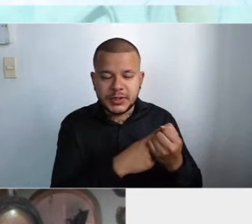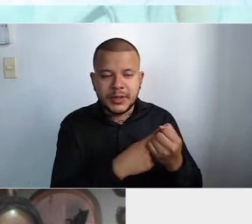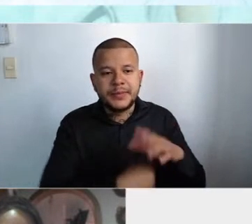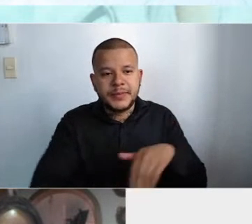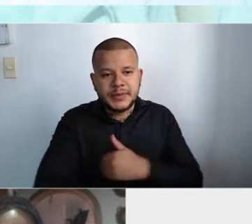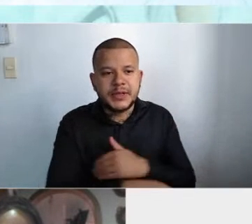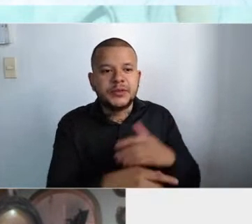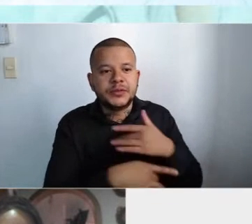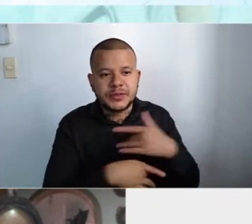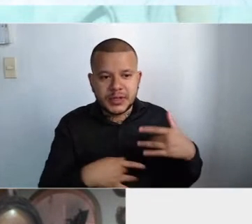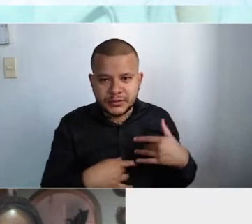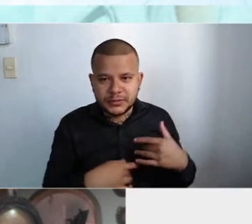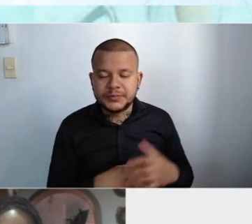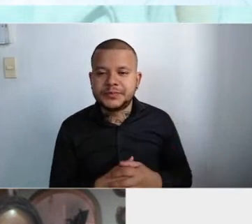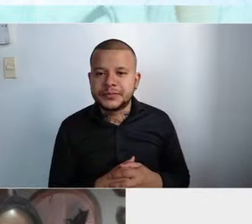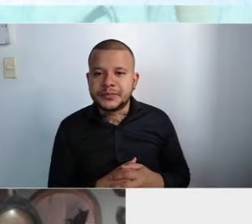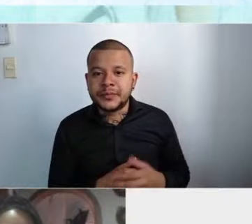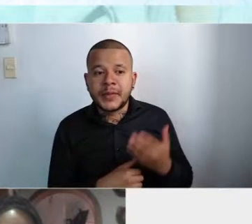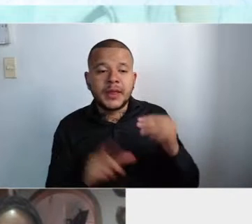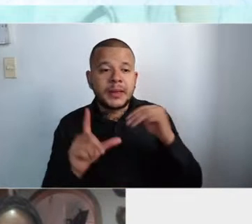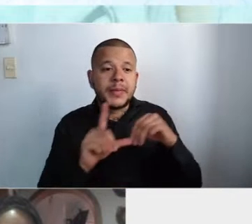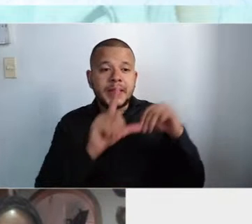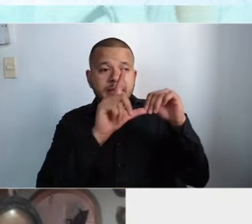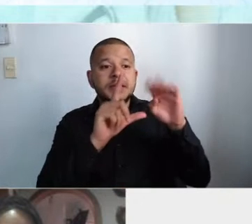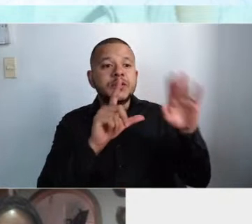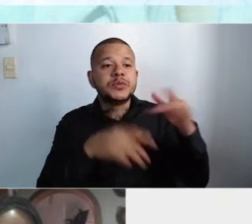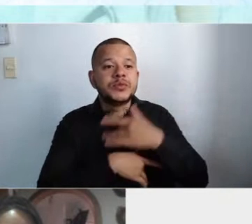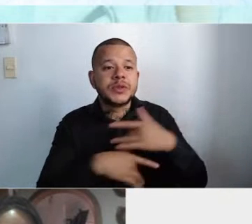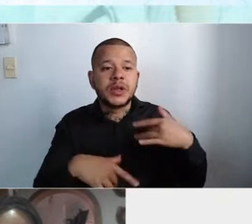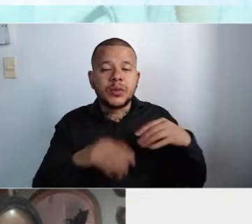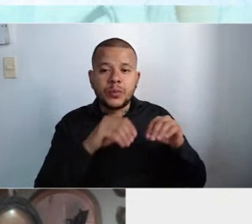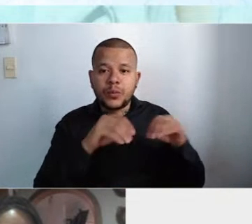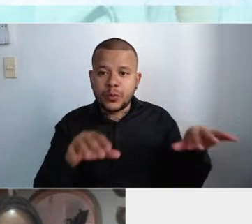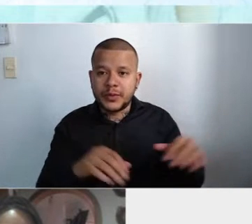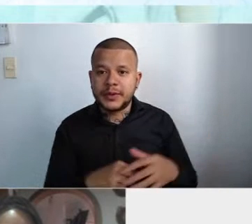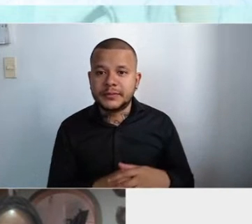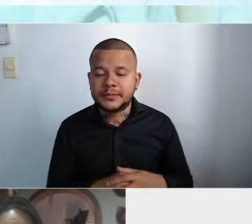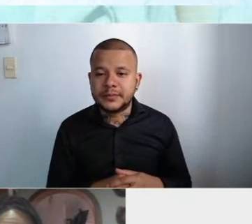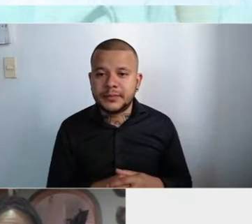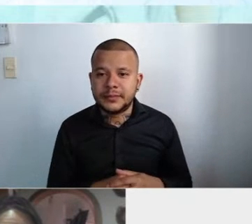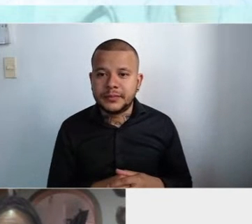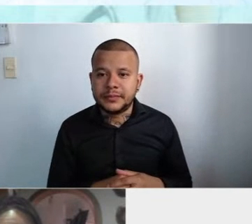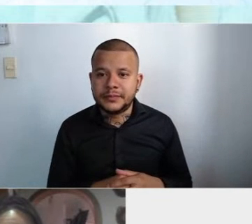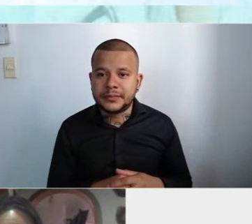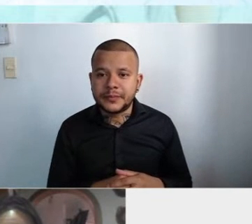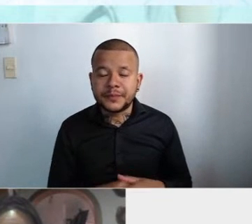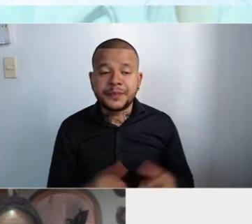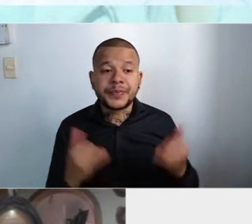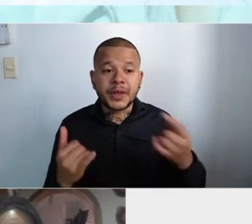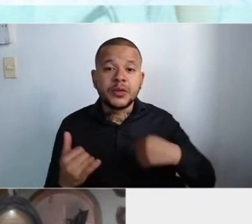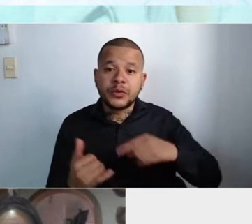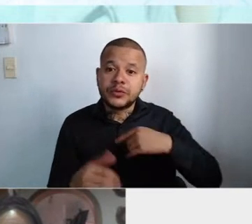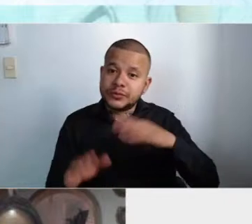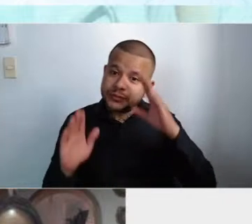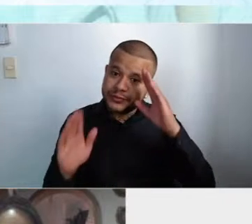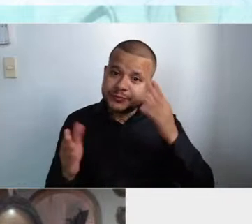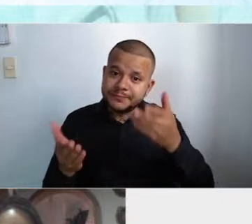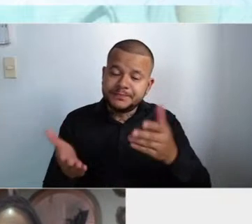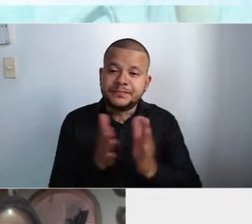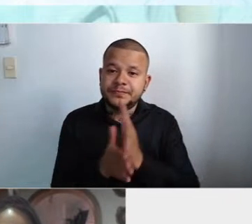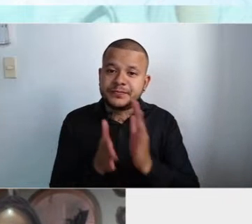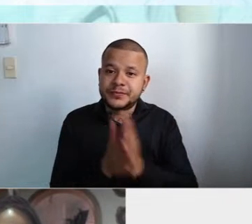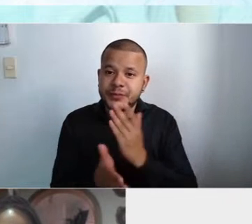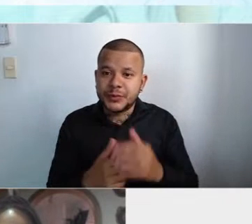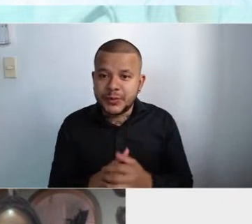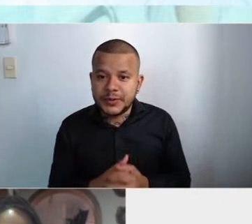Salud y Protección Social. Es magíster en salud pública y pues estamos aquí atentos, Yasmín, a que nos cuentes. Pues